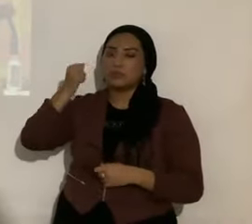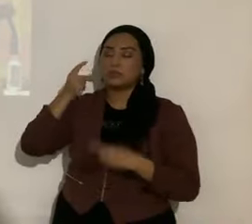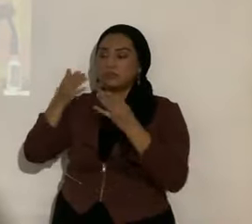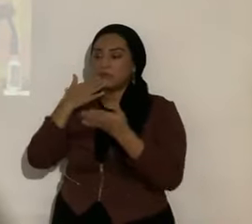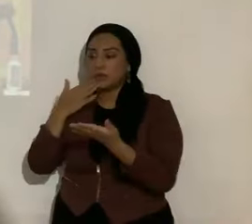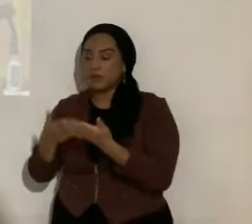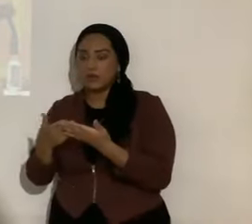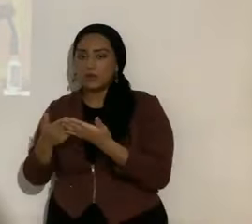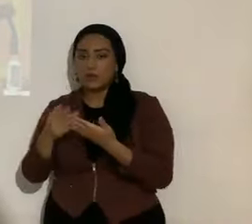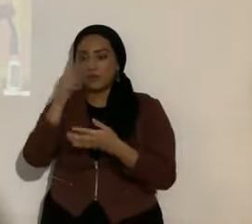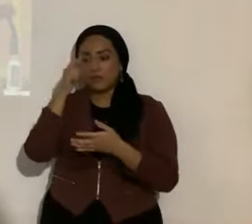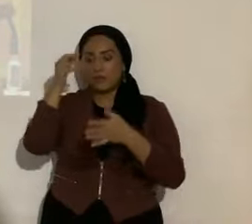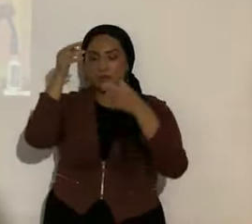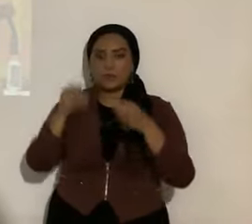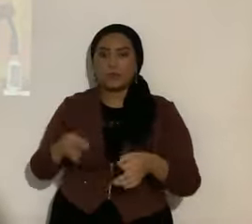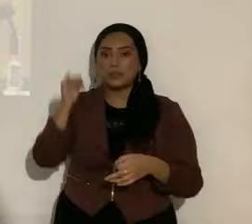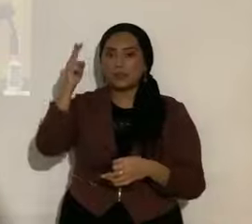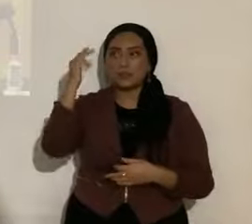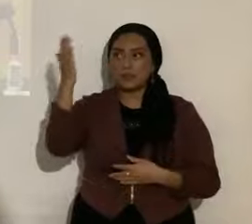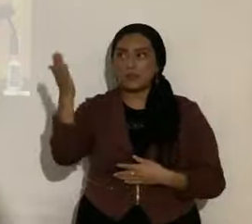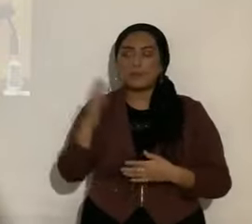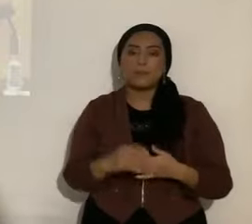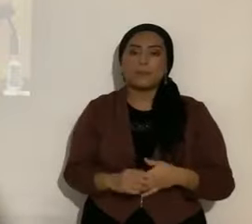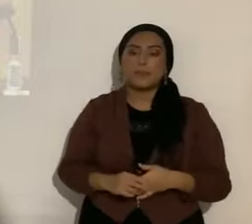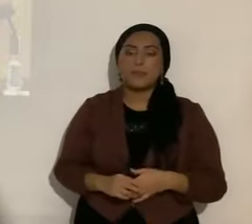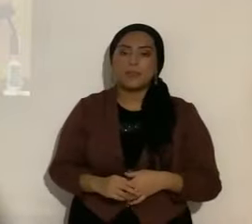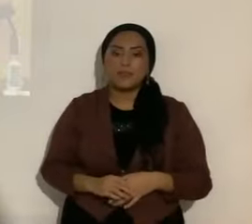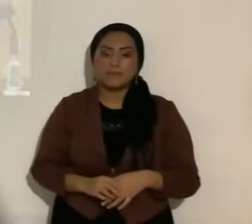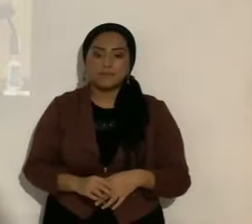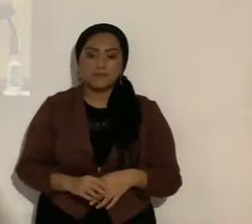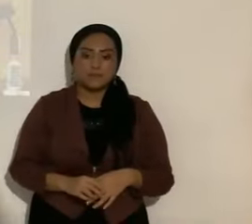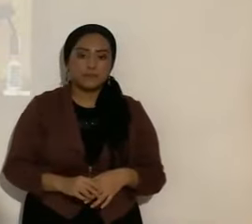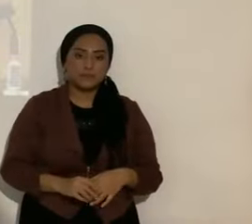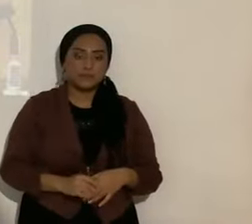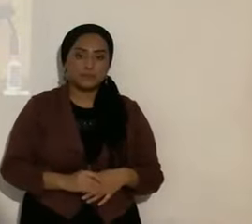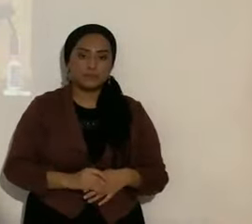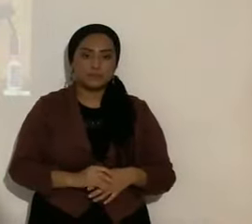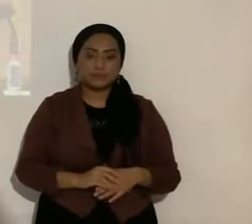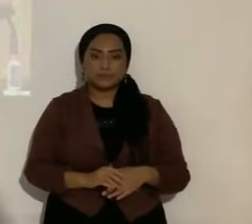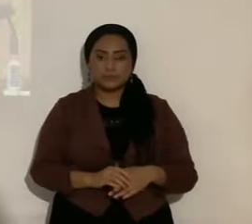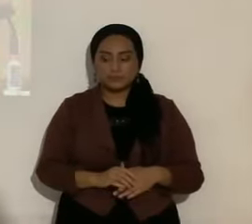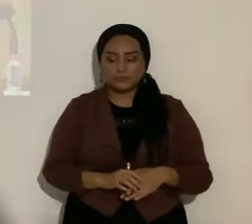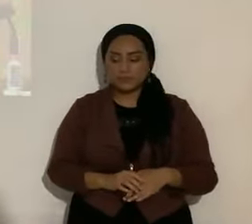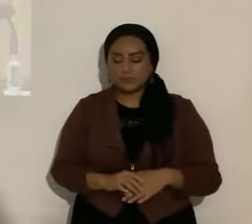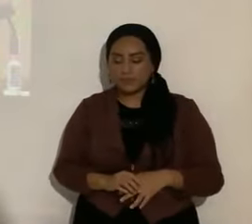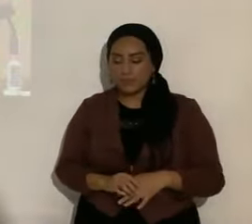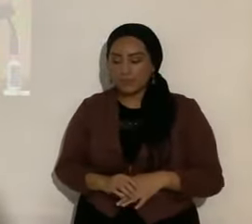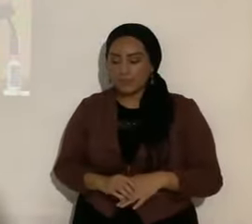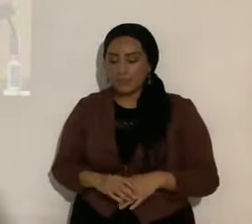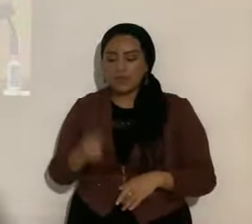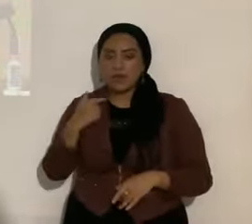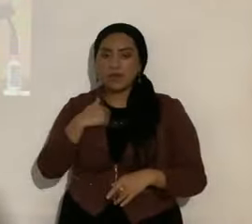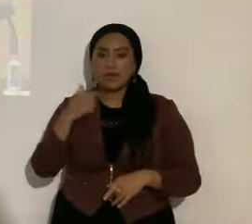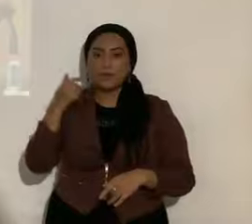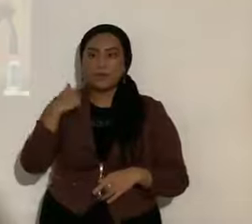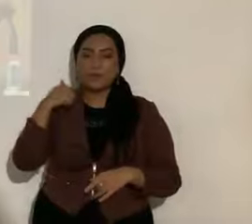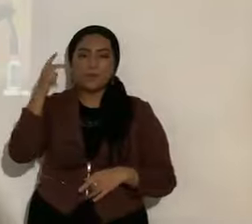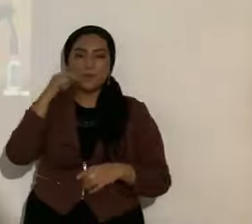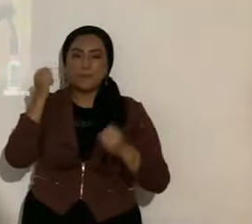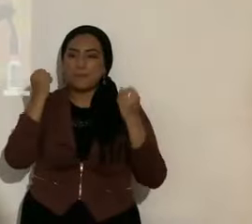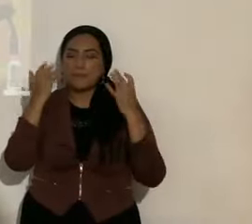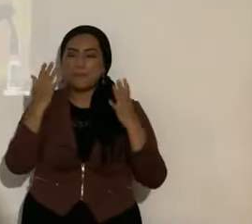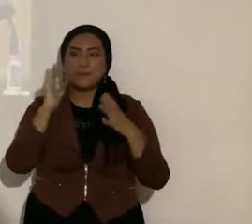bien, porque era la voluntad de Yahweh. No por aprovechado, nunca, ni siquiera pensar eso, porque he oído cada